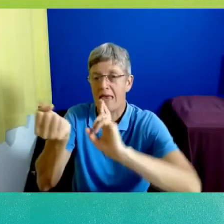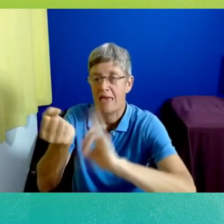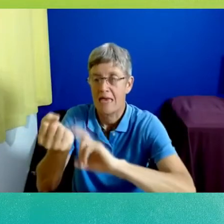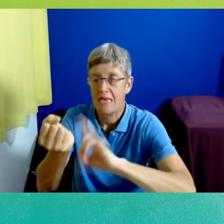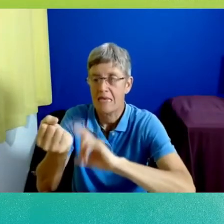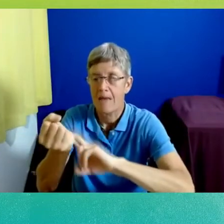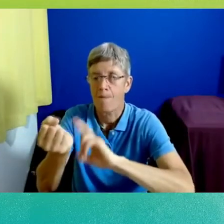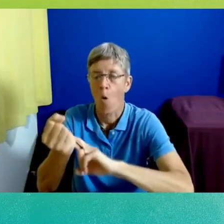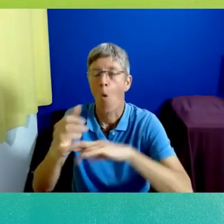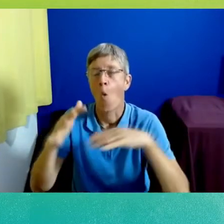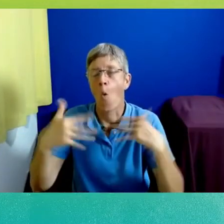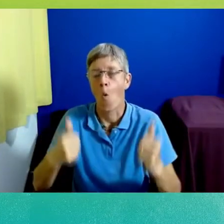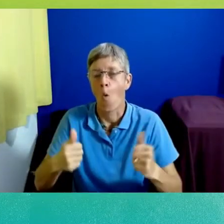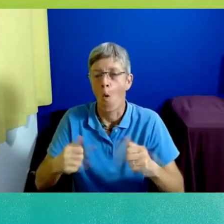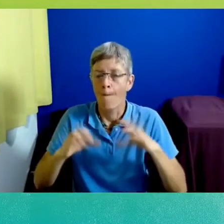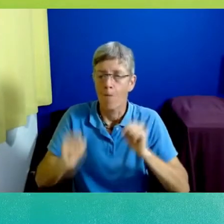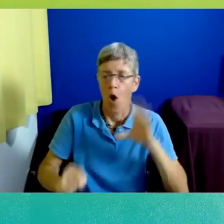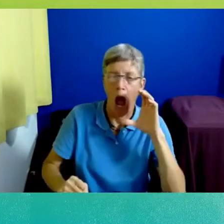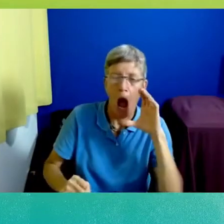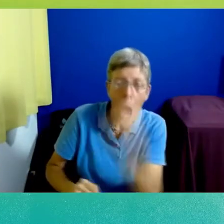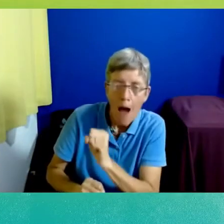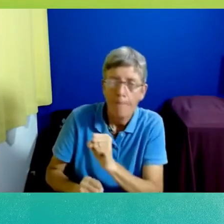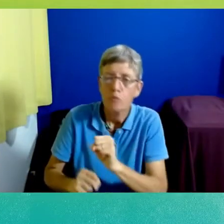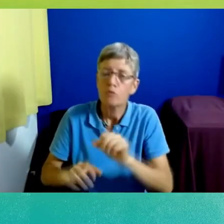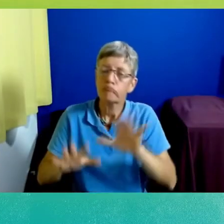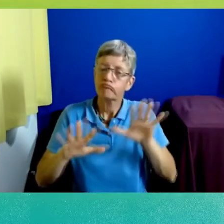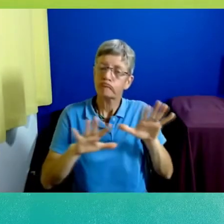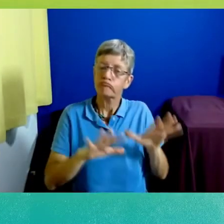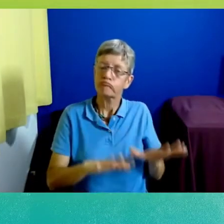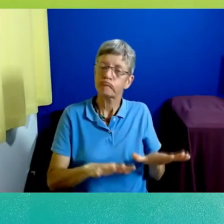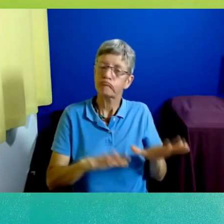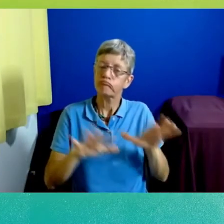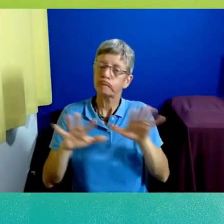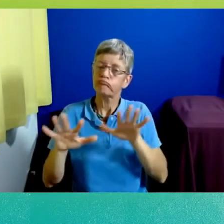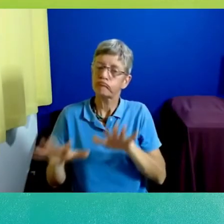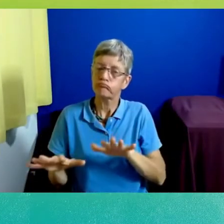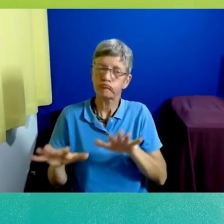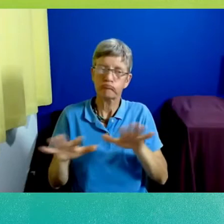o que for necessário para que você consiga passar